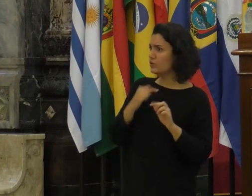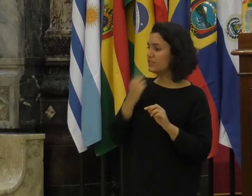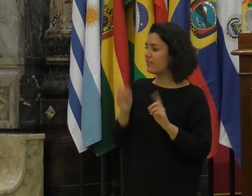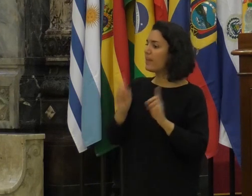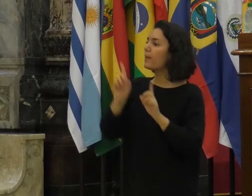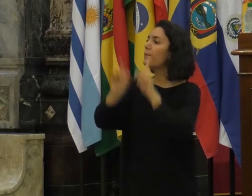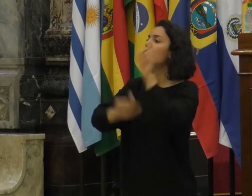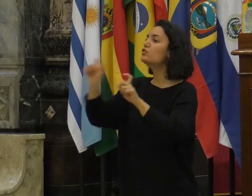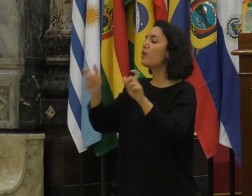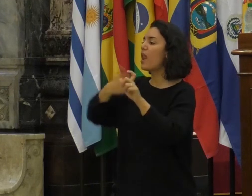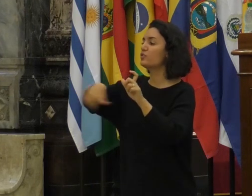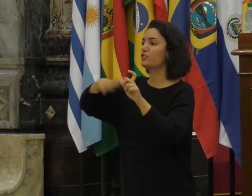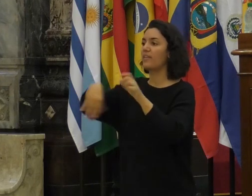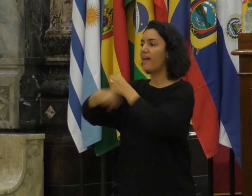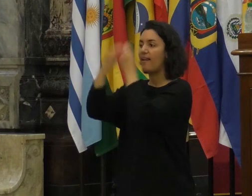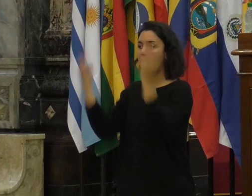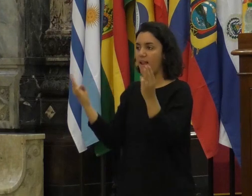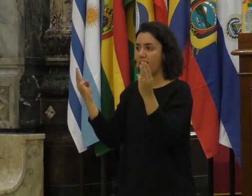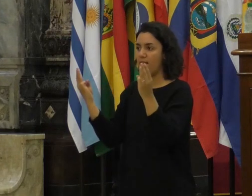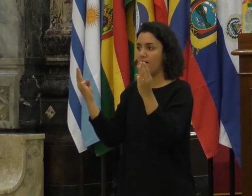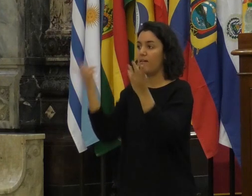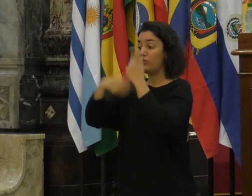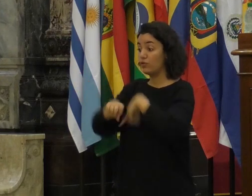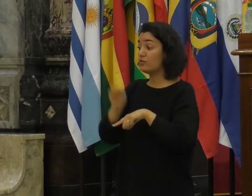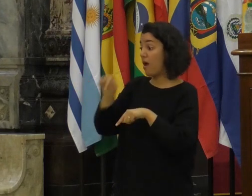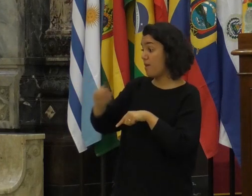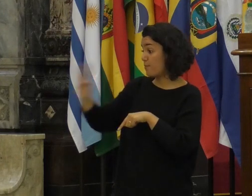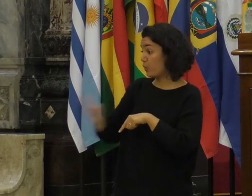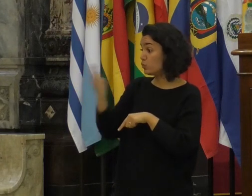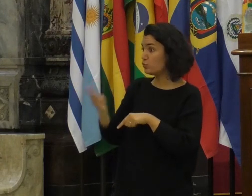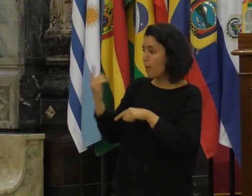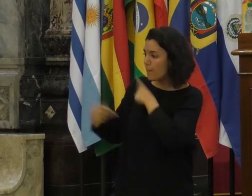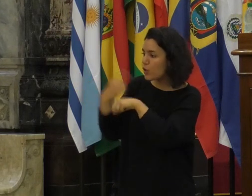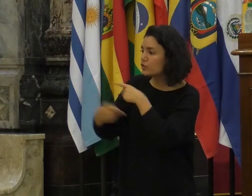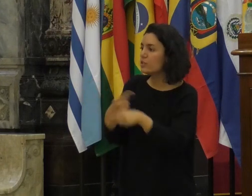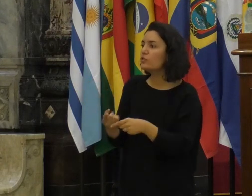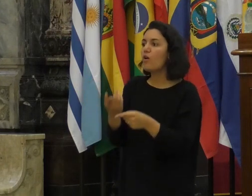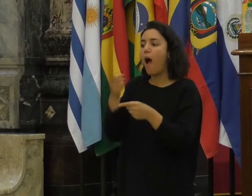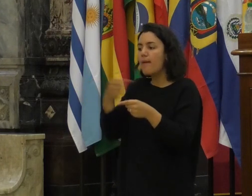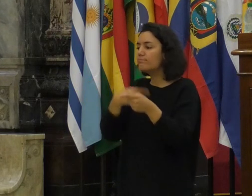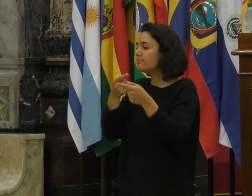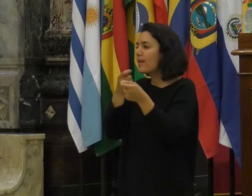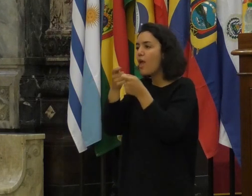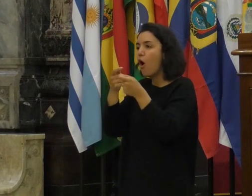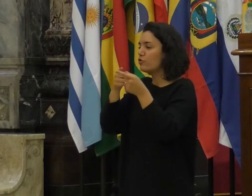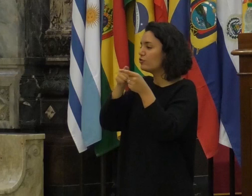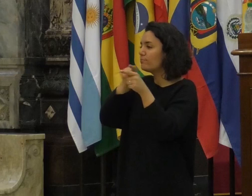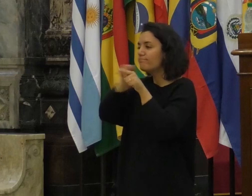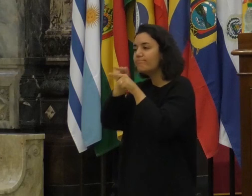el proceso de producción está sujeto a negociaciones e